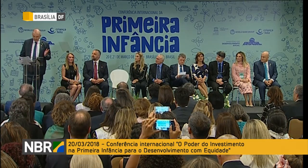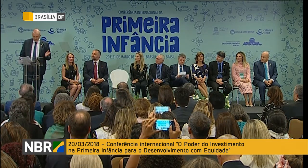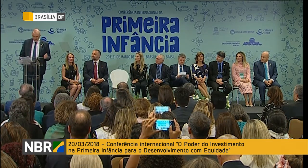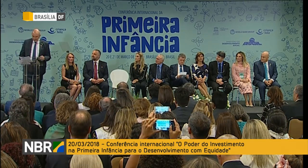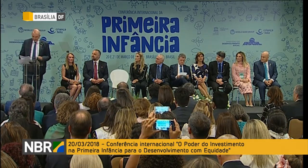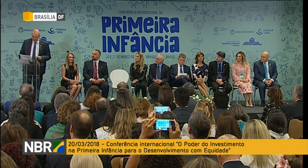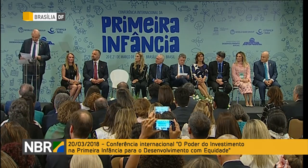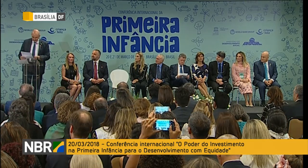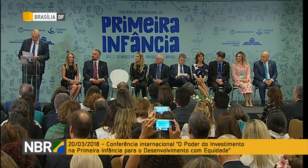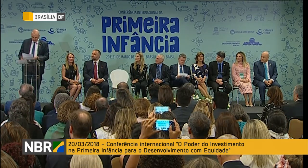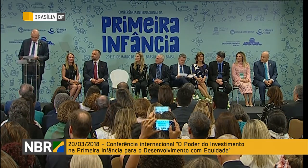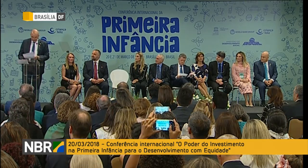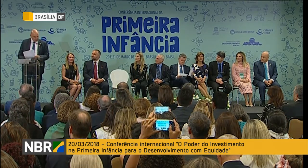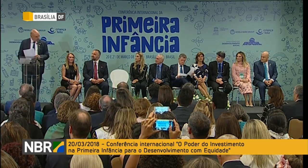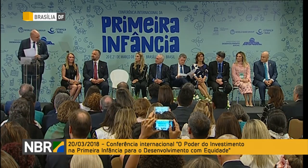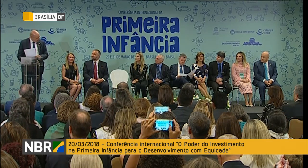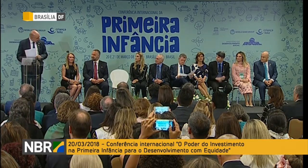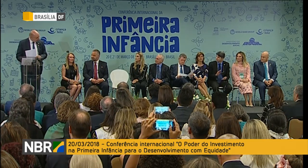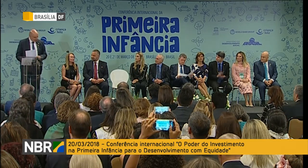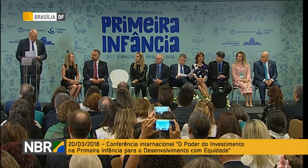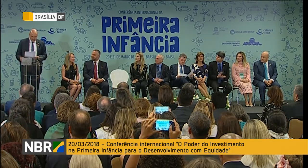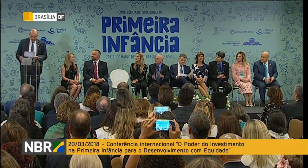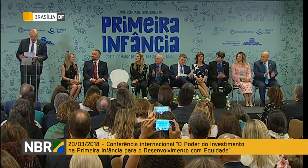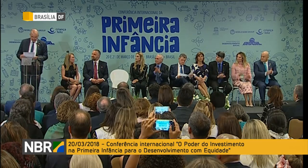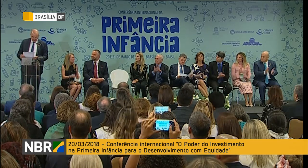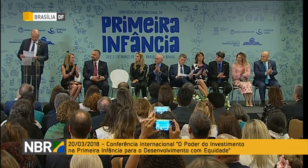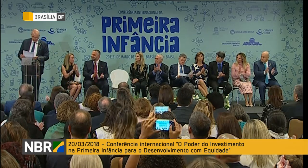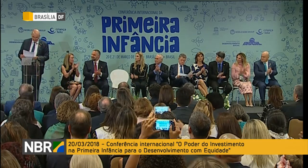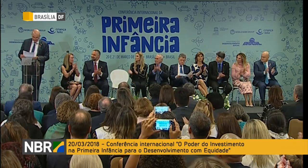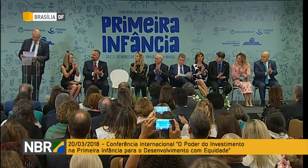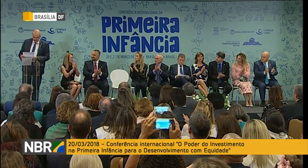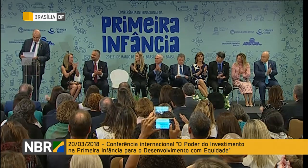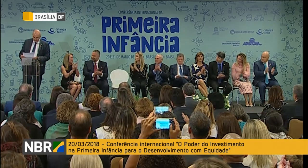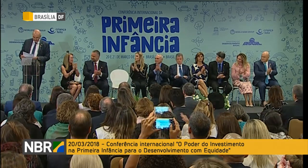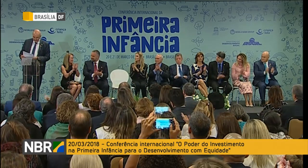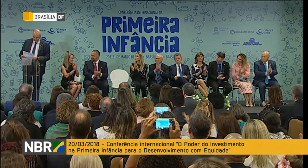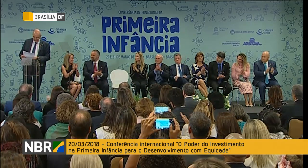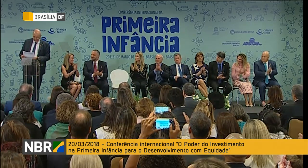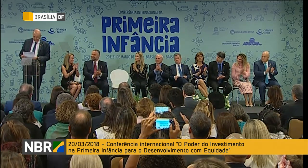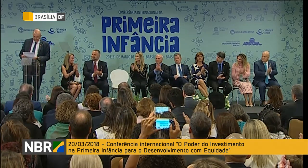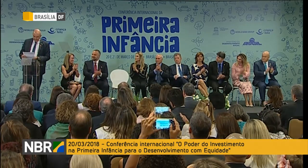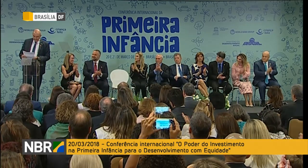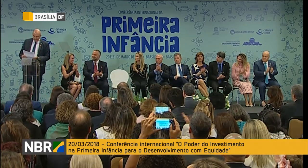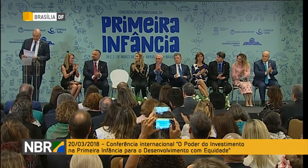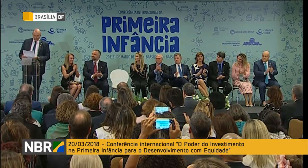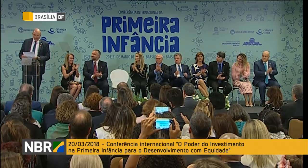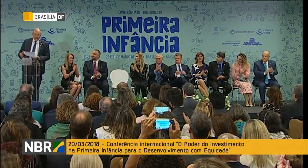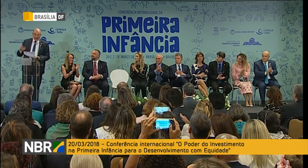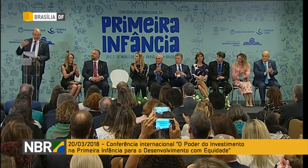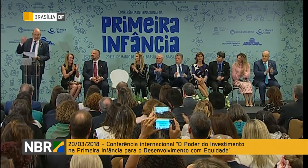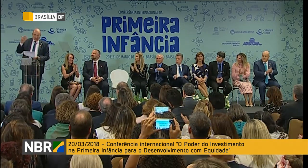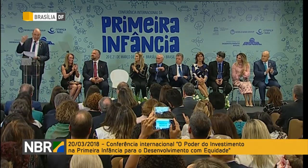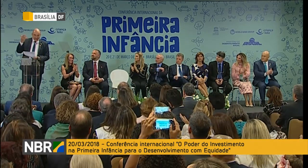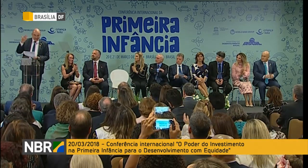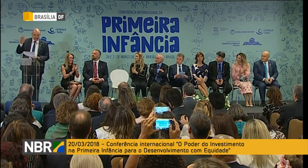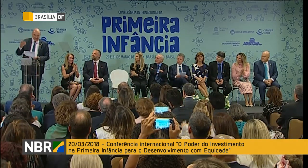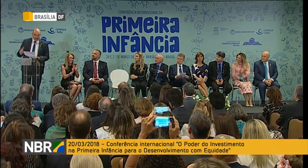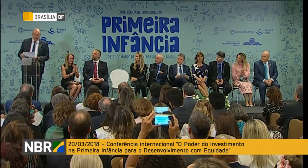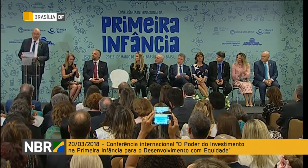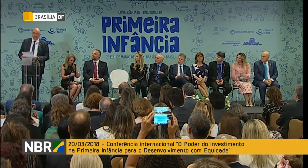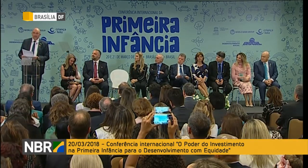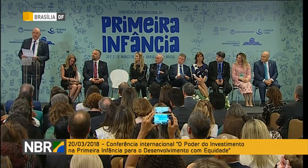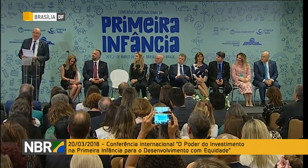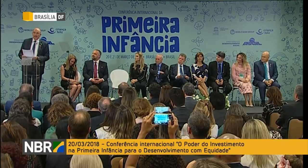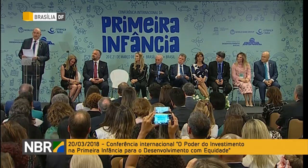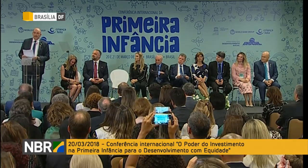Então, eu queria fazer um agradecimento de público aqui ao embaixador Ricardo Savoni. O Canadá, que é um país